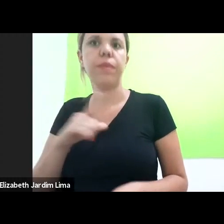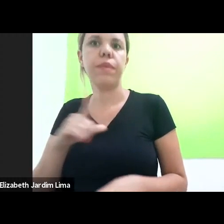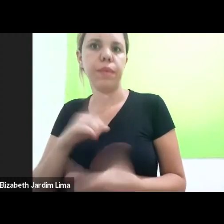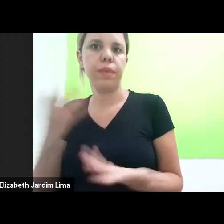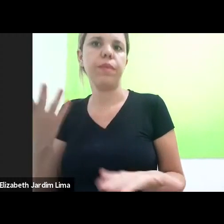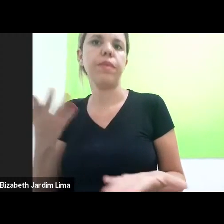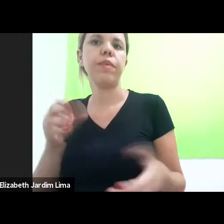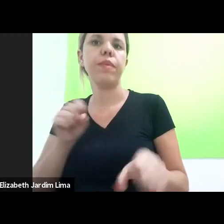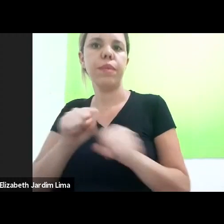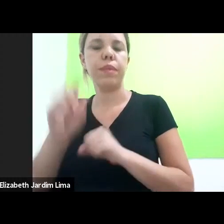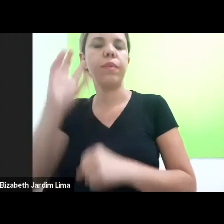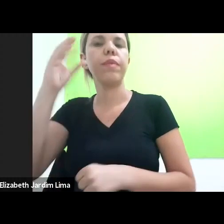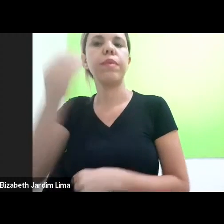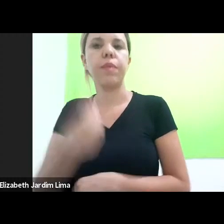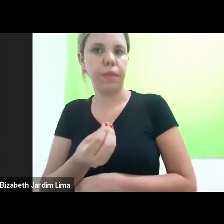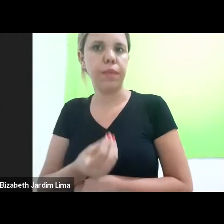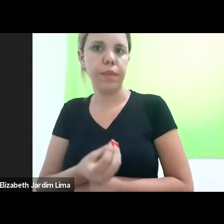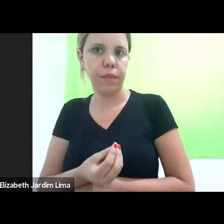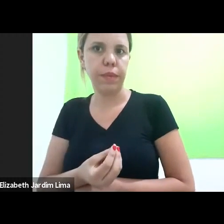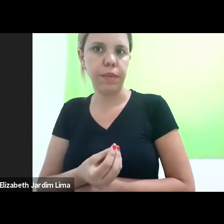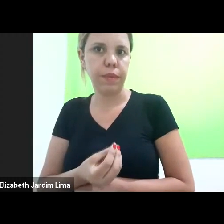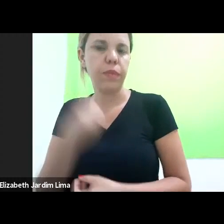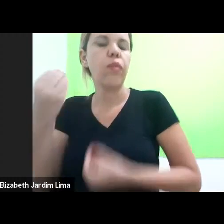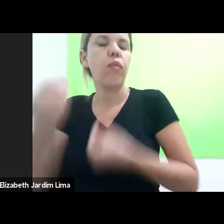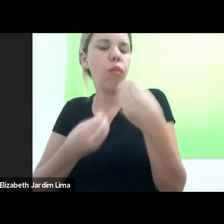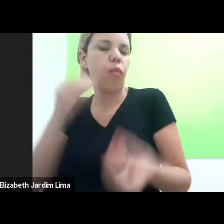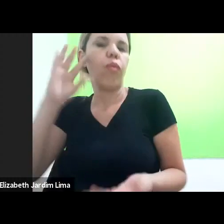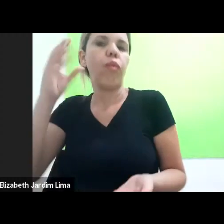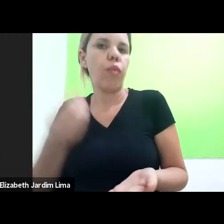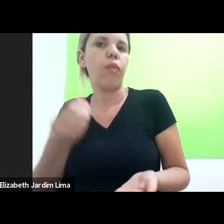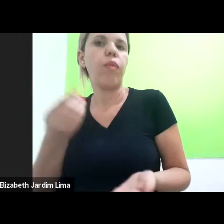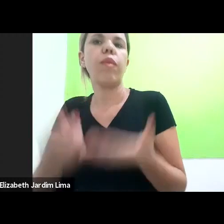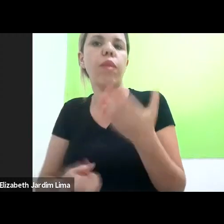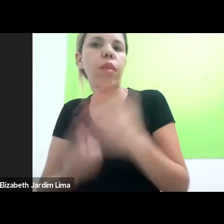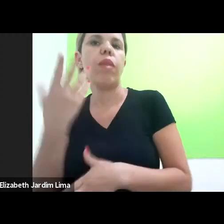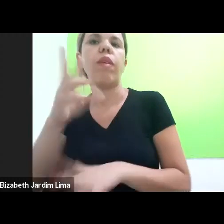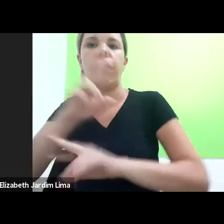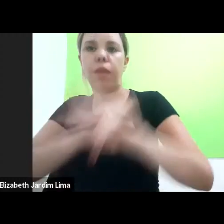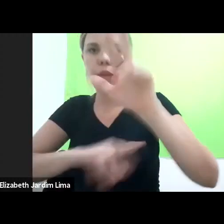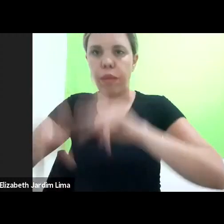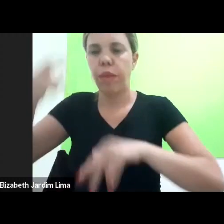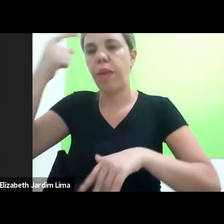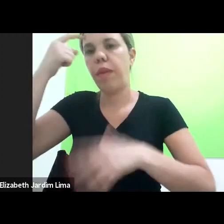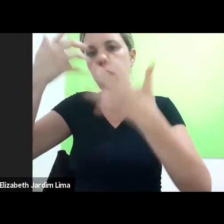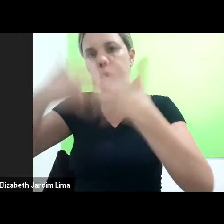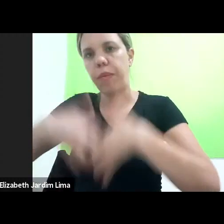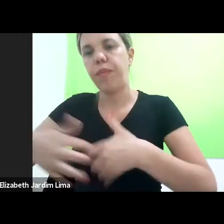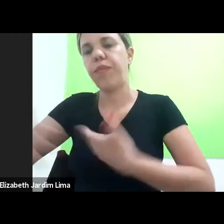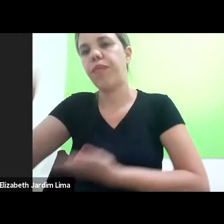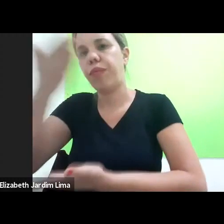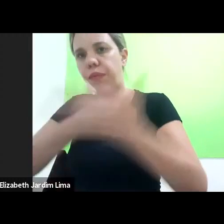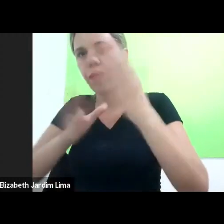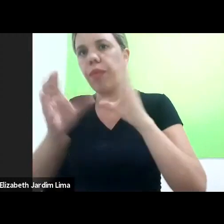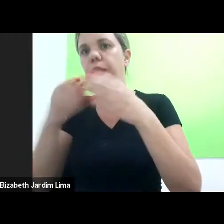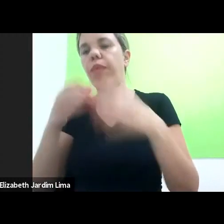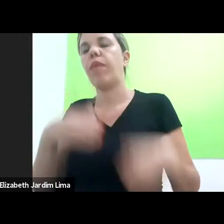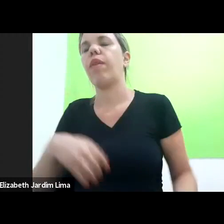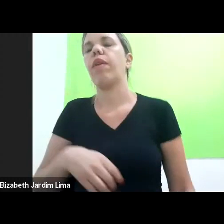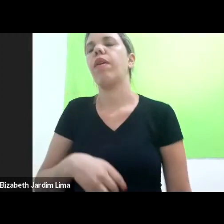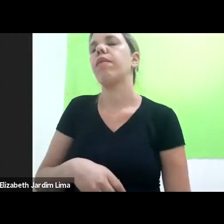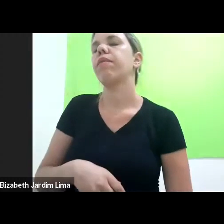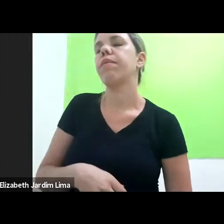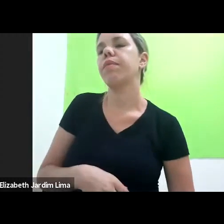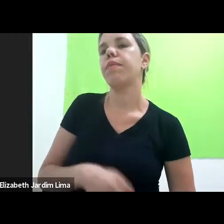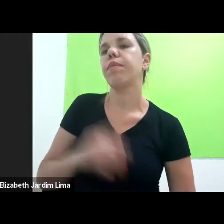uma compreensão, de compreender as várias formas de pensar e de viver em coletivo. Então, acho